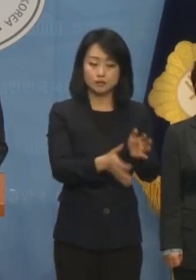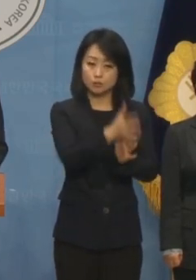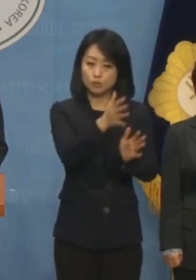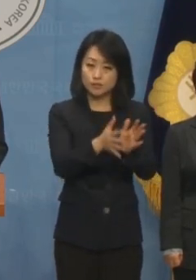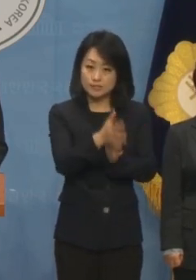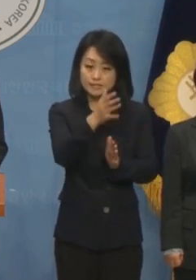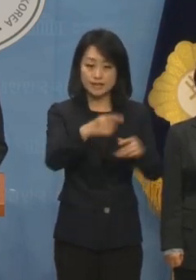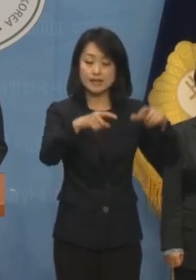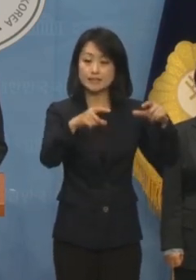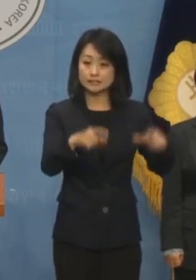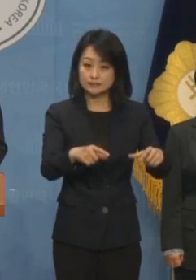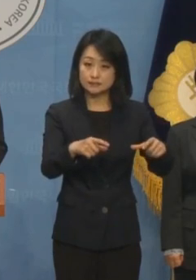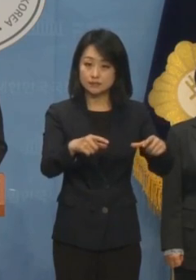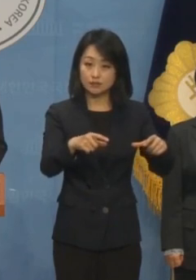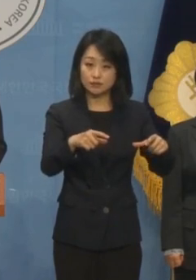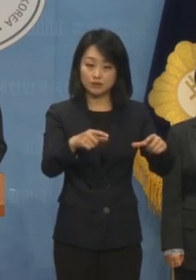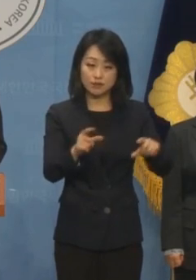지역